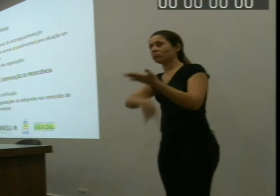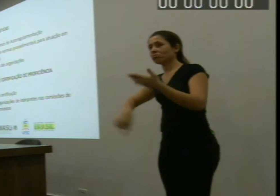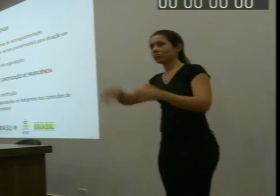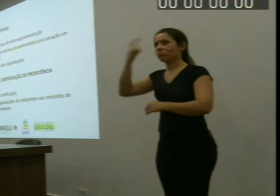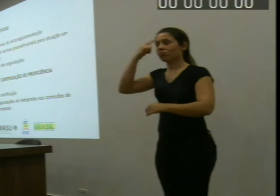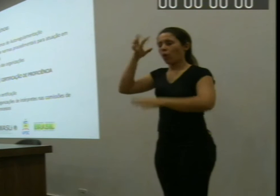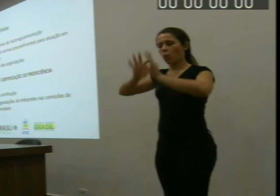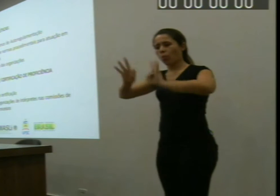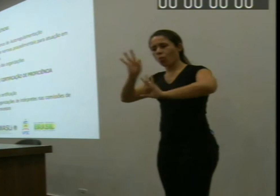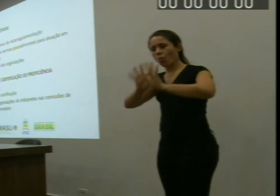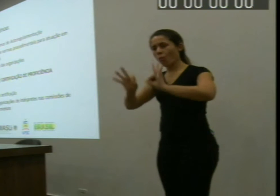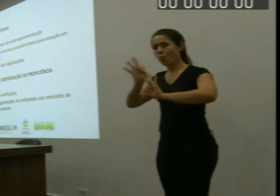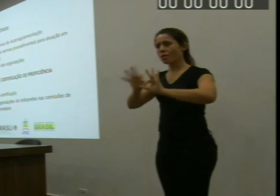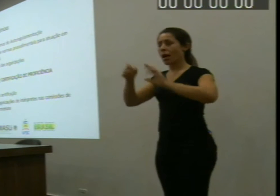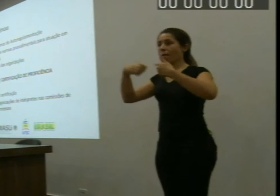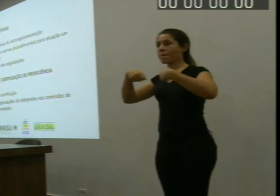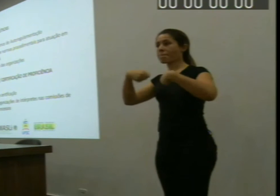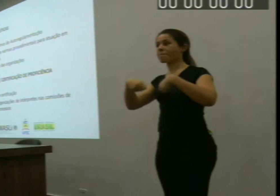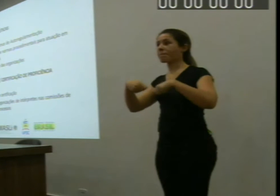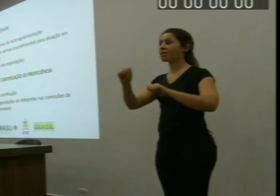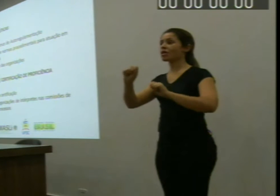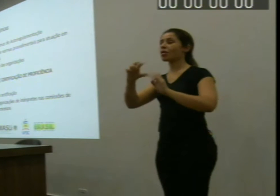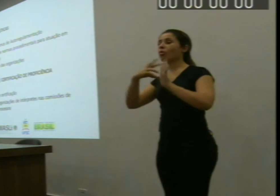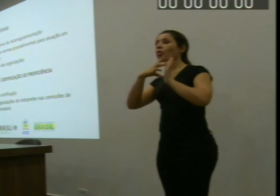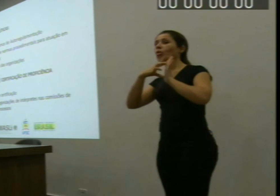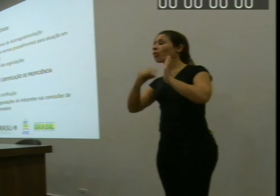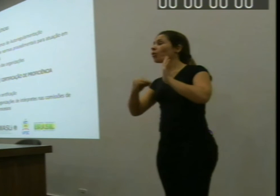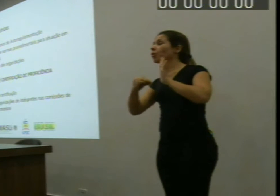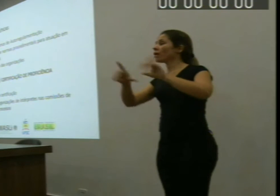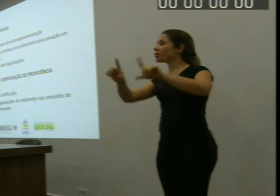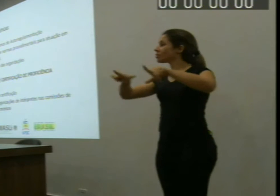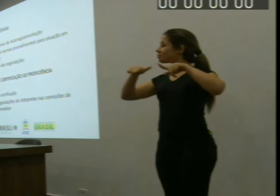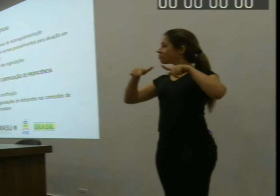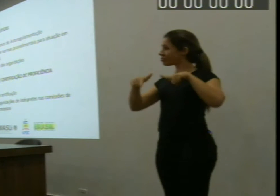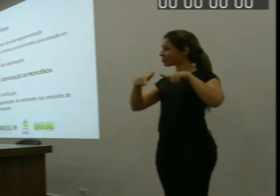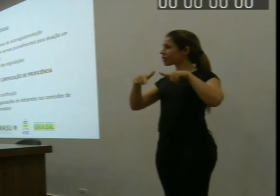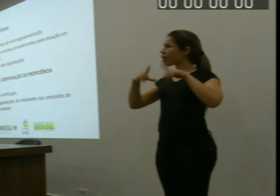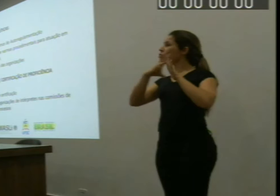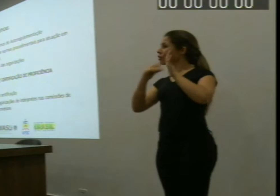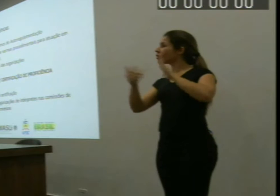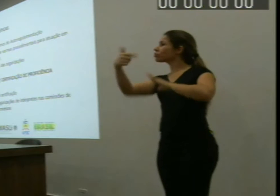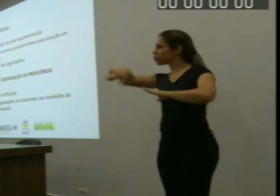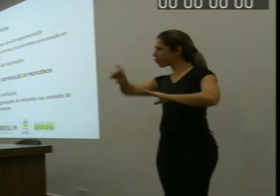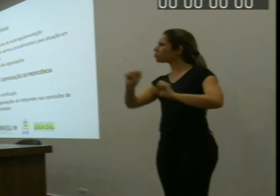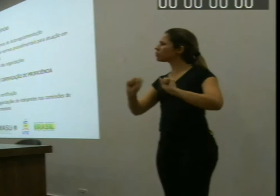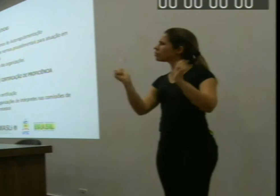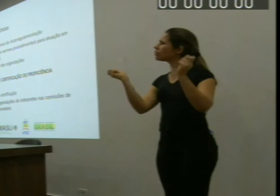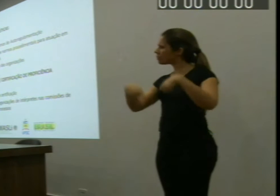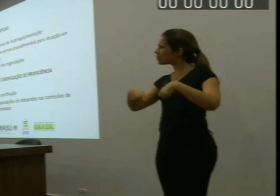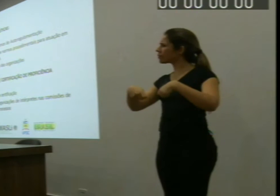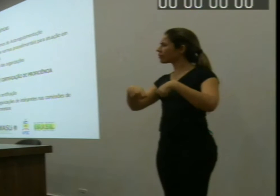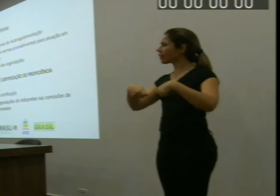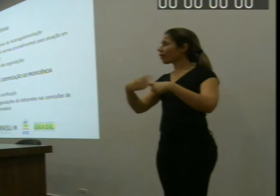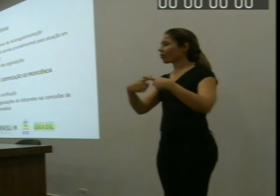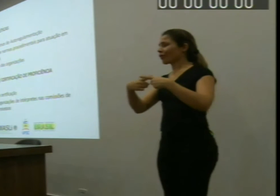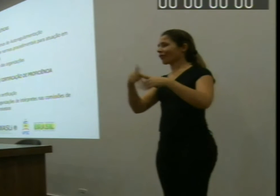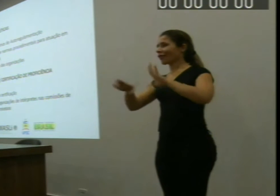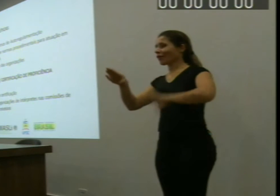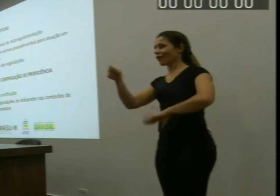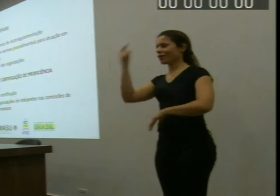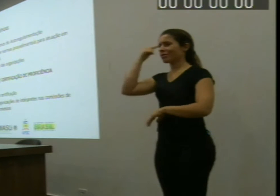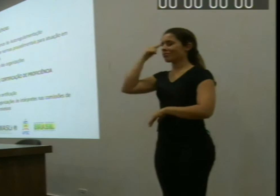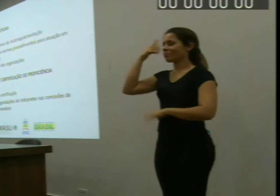então outros modelos de certificação também são possíveis a gente fechou no pró libras e ficamos dependentes do Pró libras né